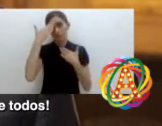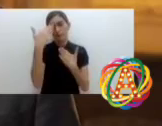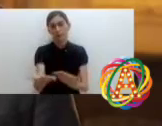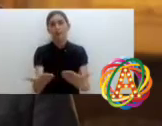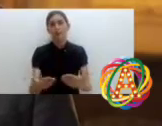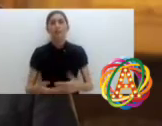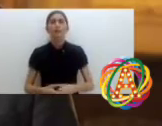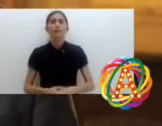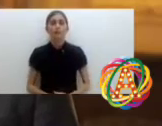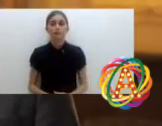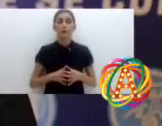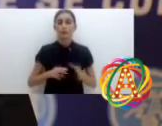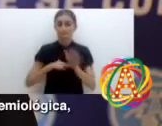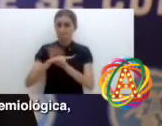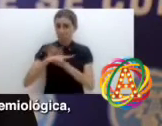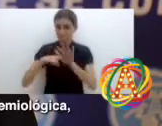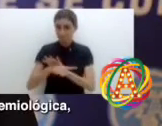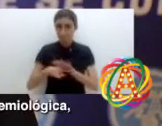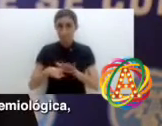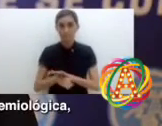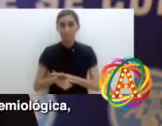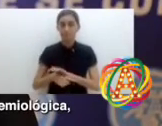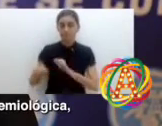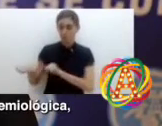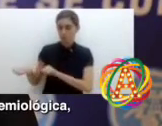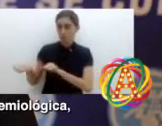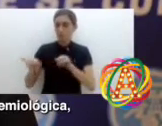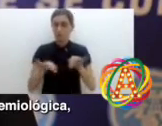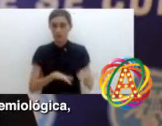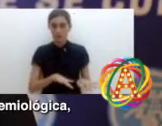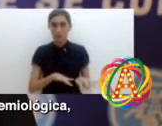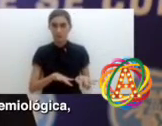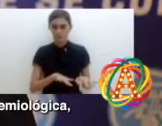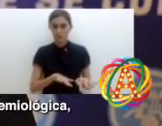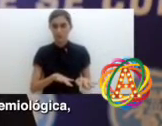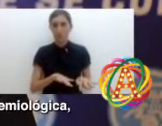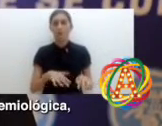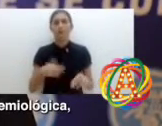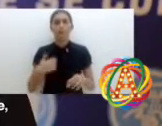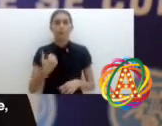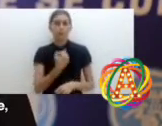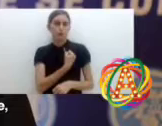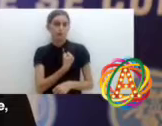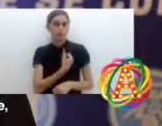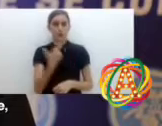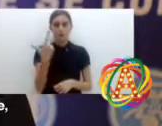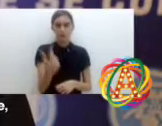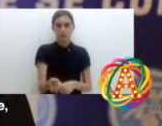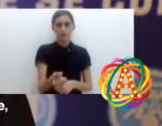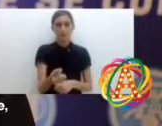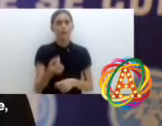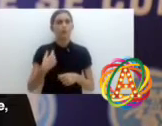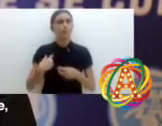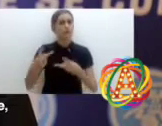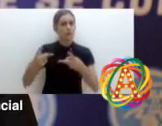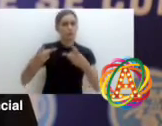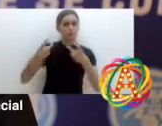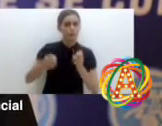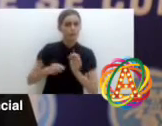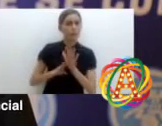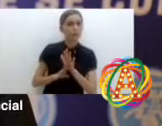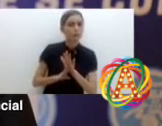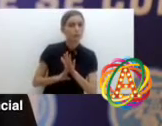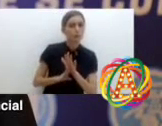todos. Muito obrigado. Na análise que fizemos nesta última semana epidemiológica de número 20,